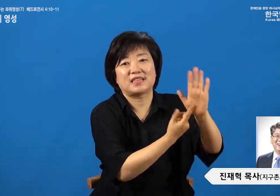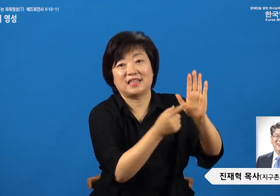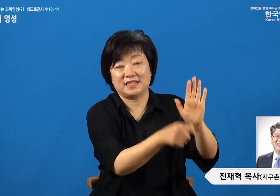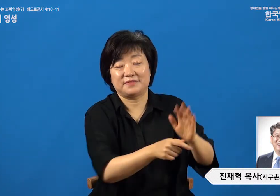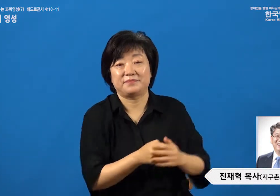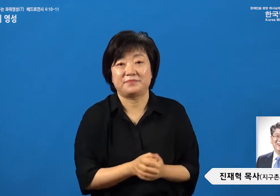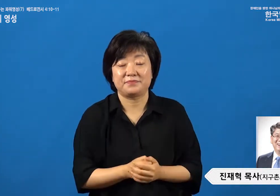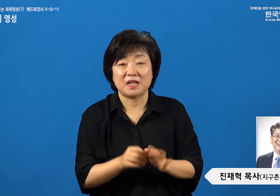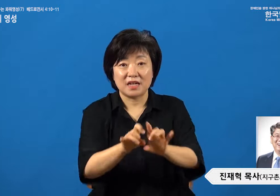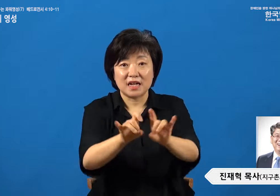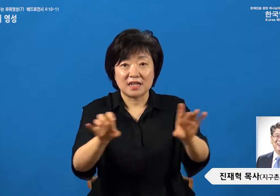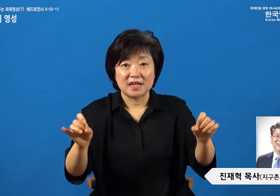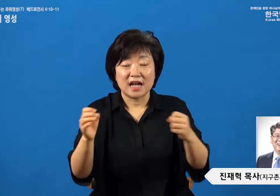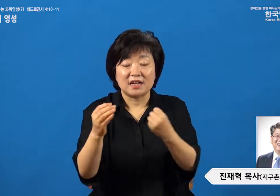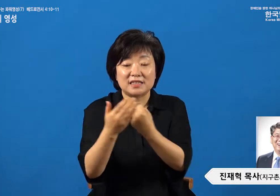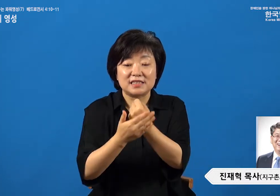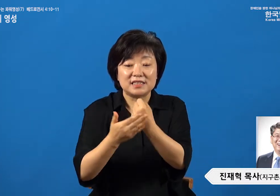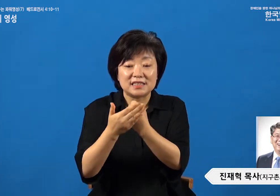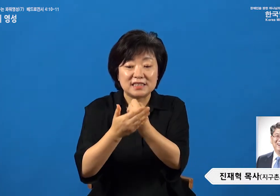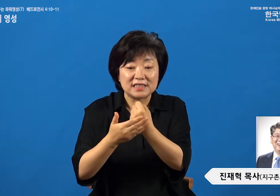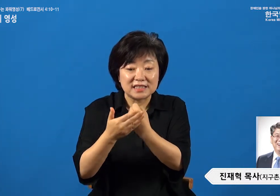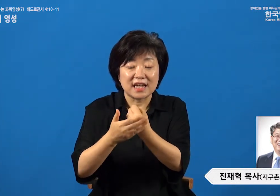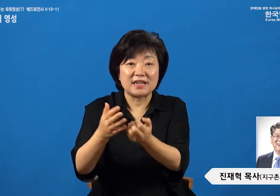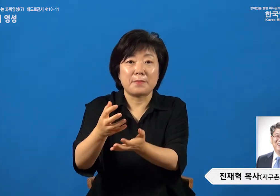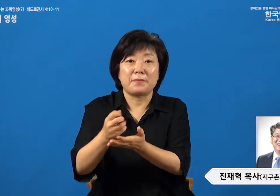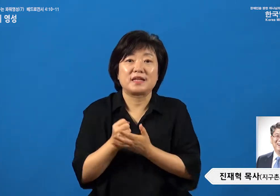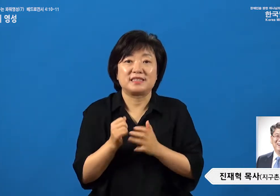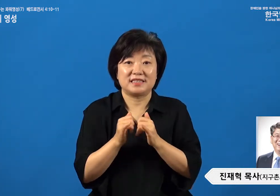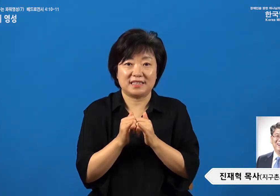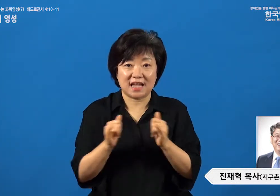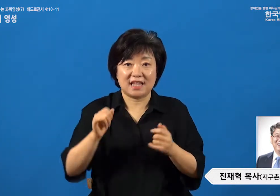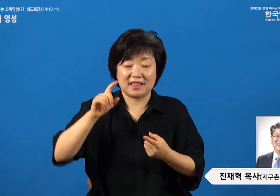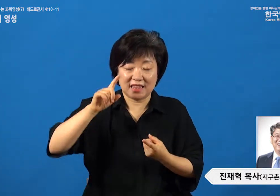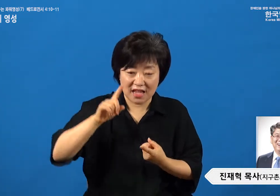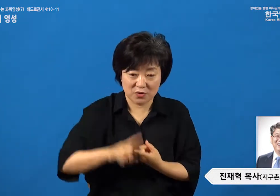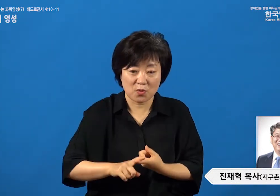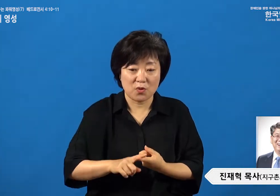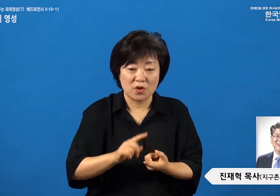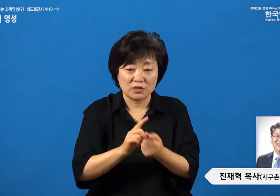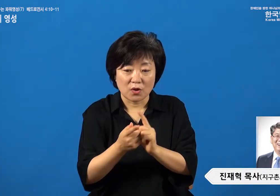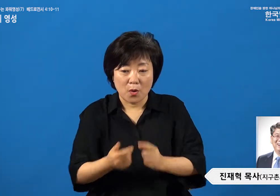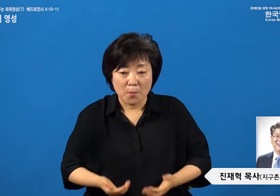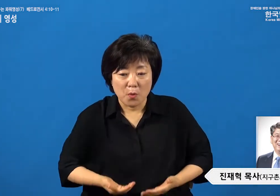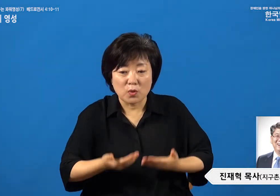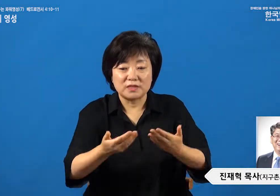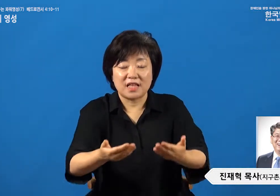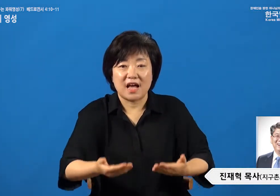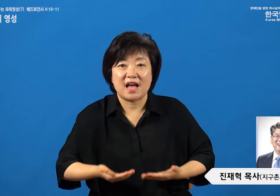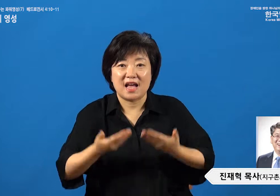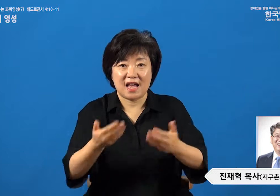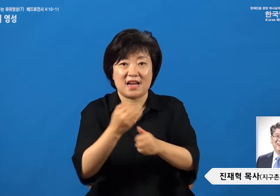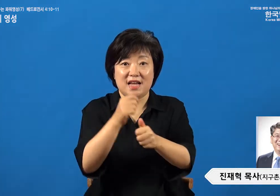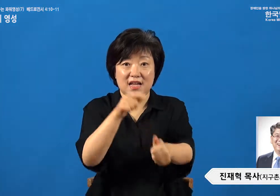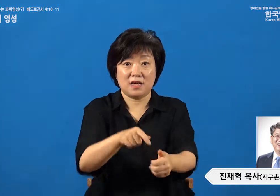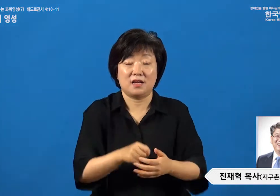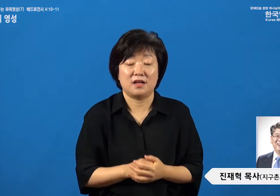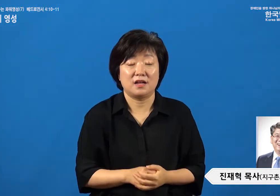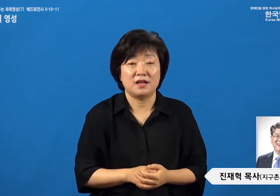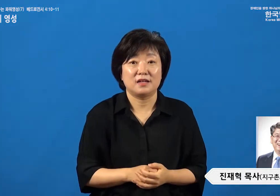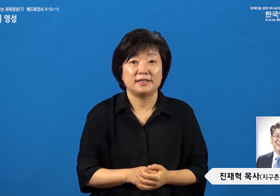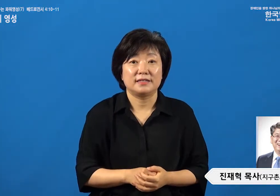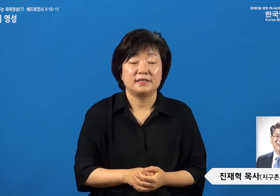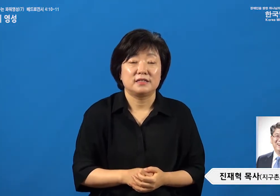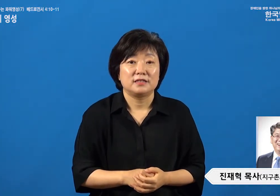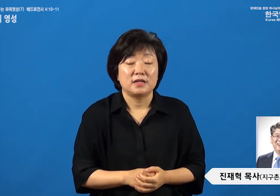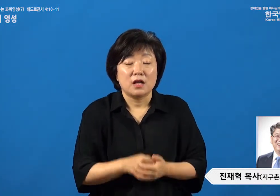각각 은사를 받은 대로 서로 봉사하라. 성경은 우리의 봉사의